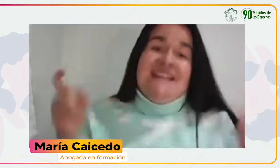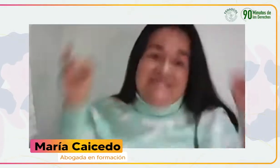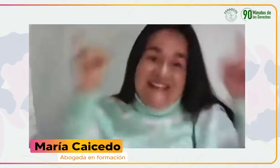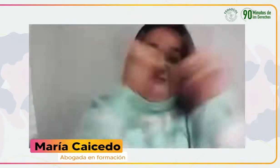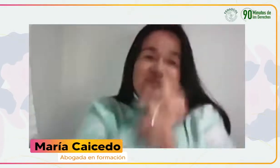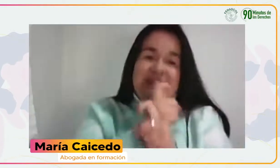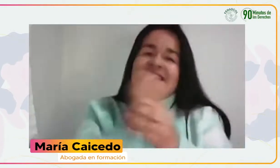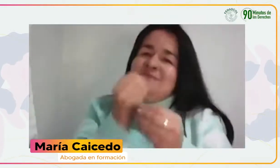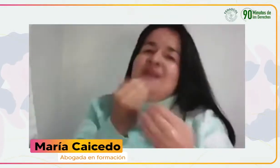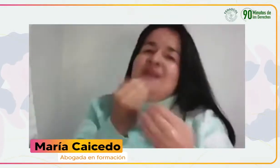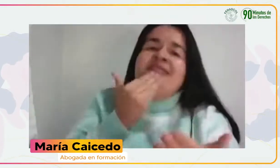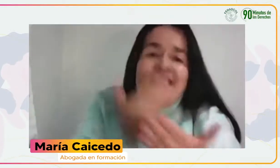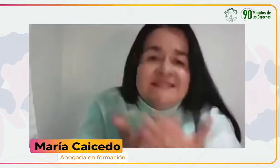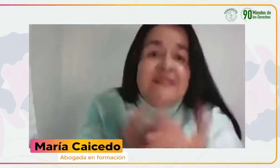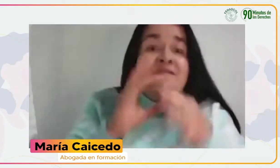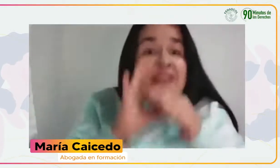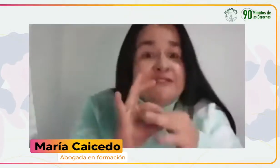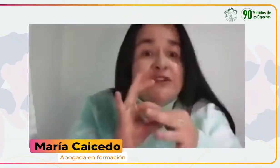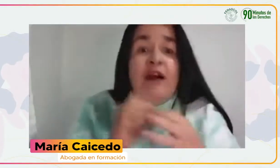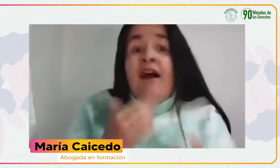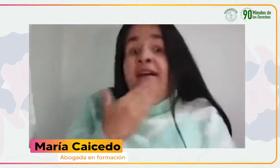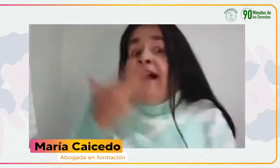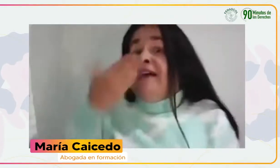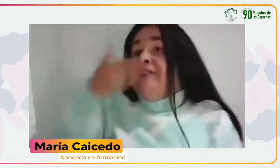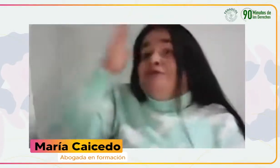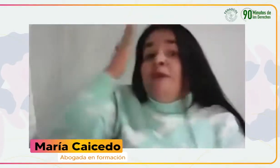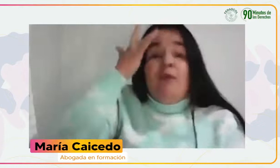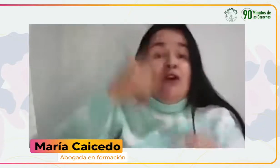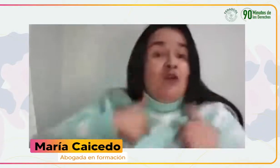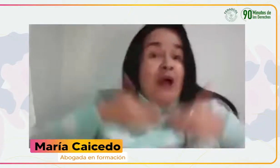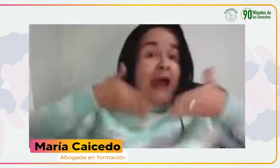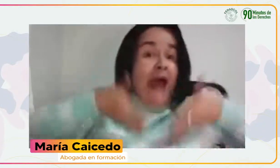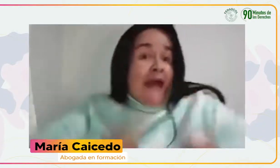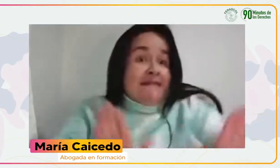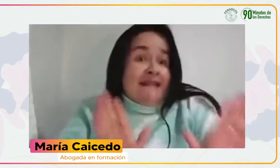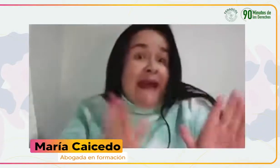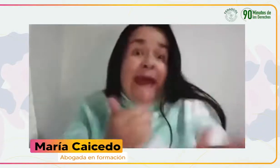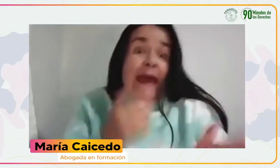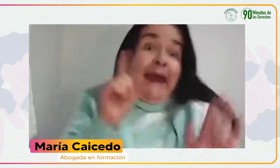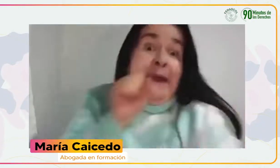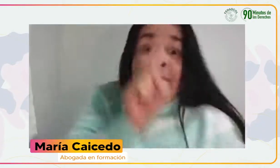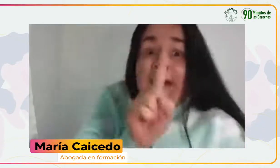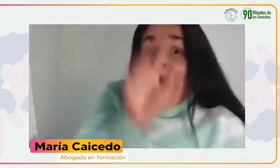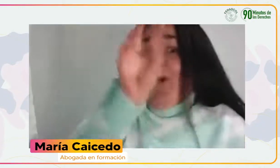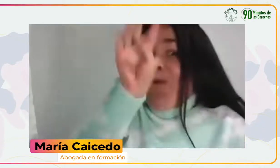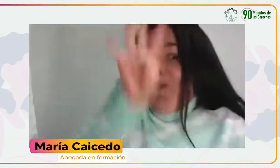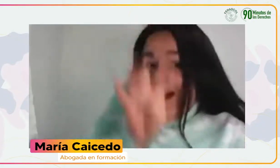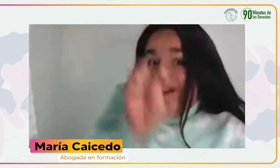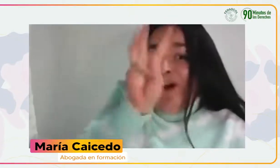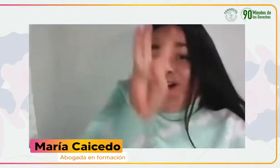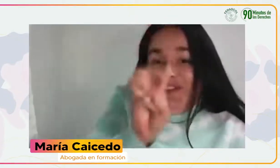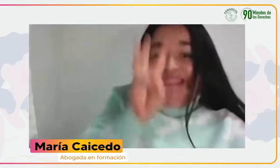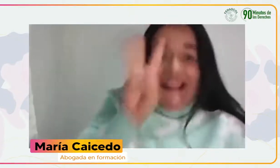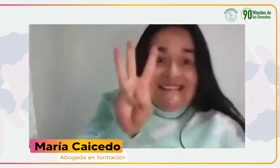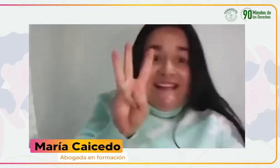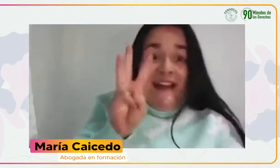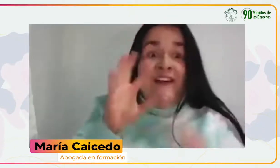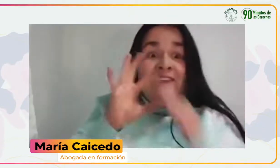adelante con FENASCOL, y esto quiero dejarlo como reflexión, que gracias a FENASCOL se le